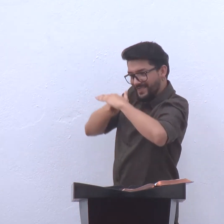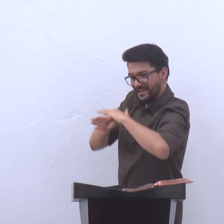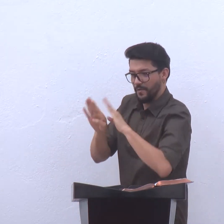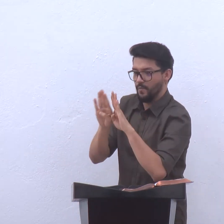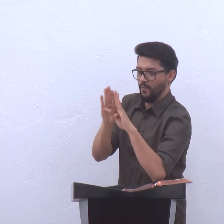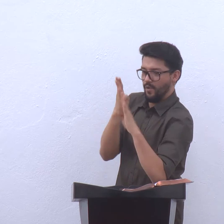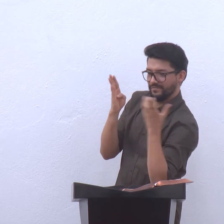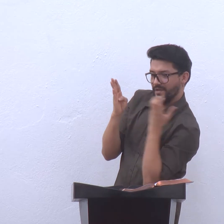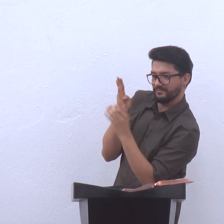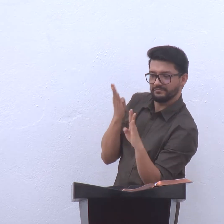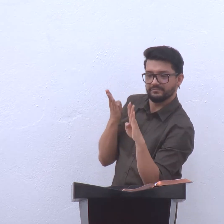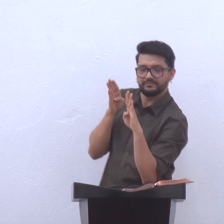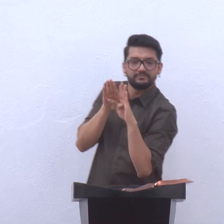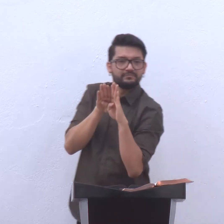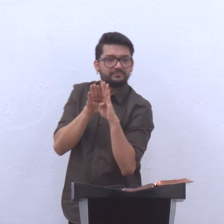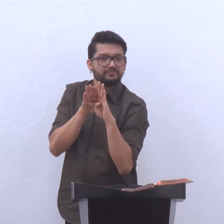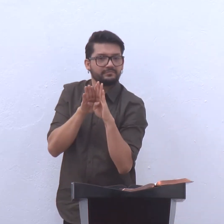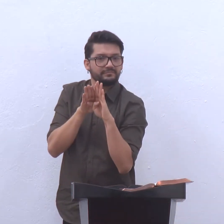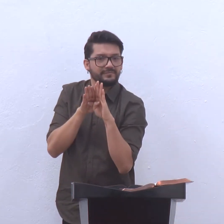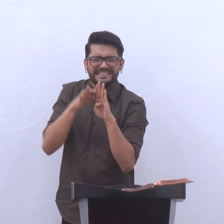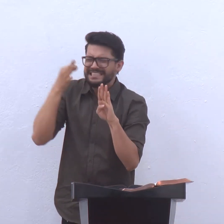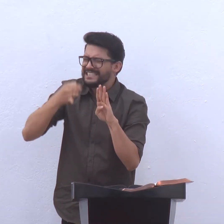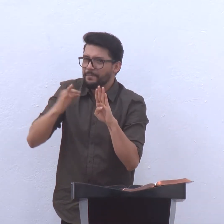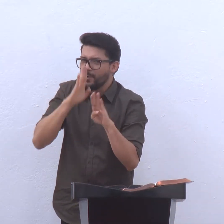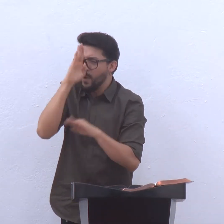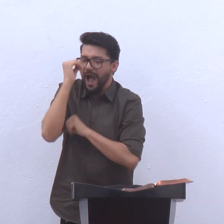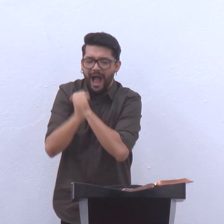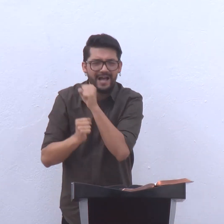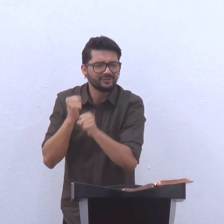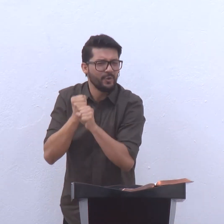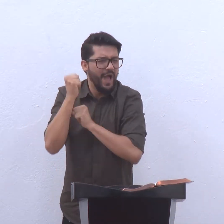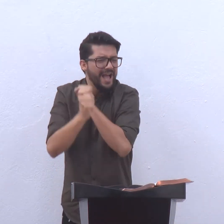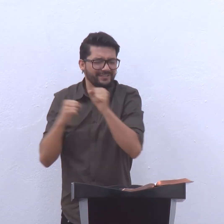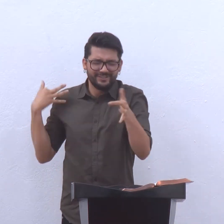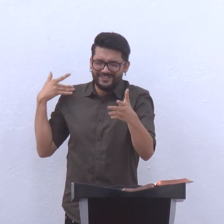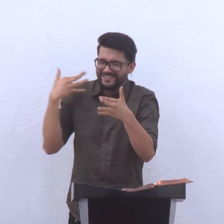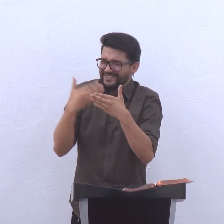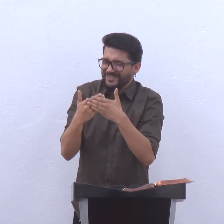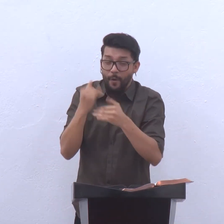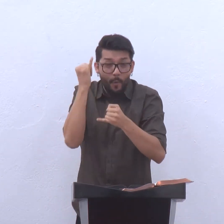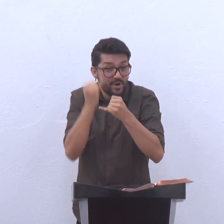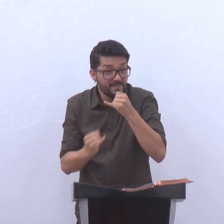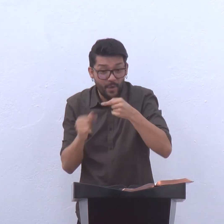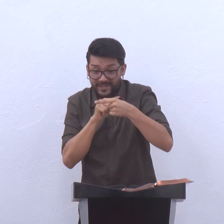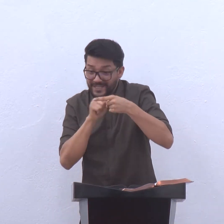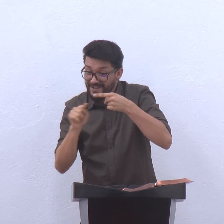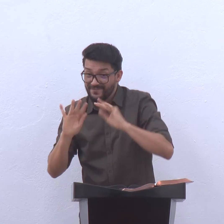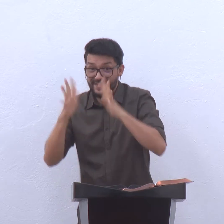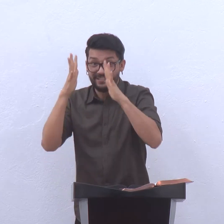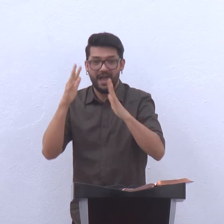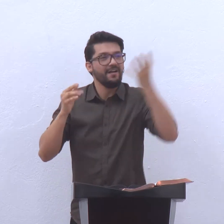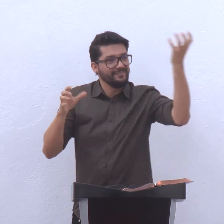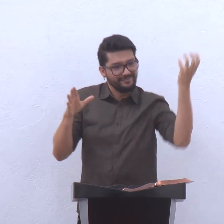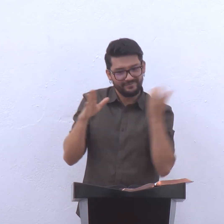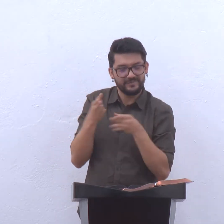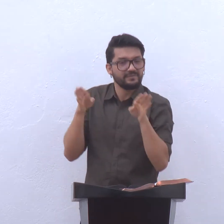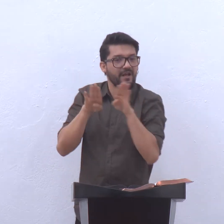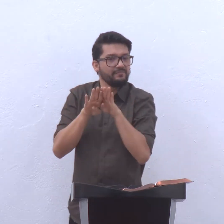Se conducían, entraban por la puerta del agua y la cerraban. Durante todo el año esta puerta permanecía